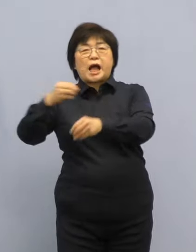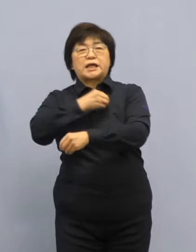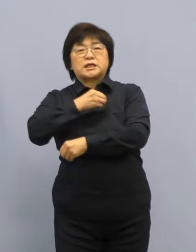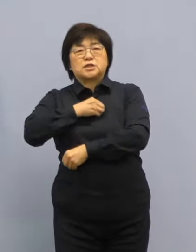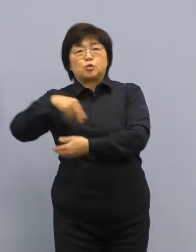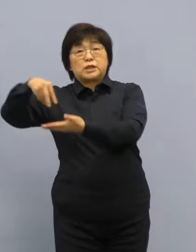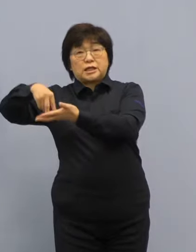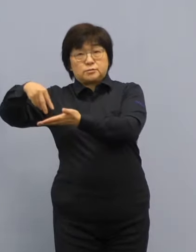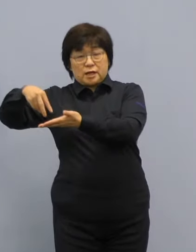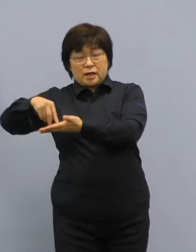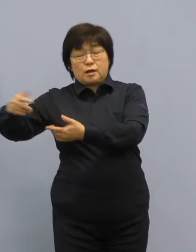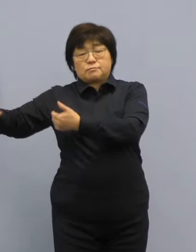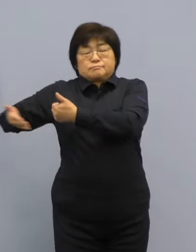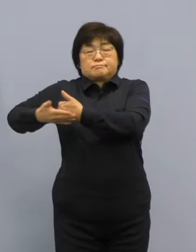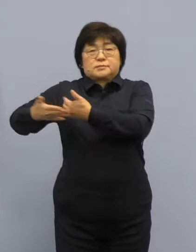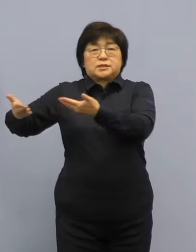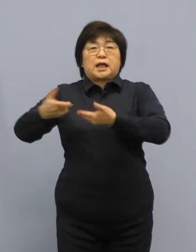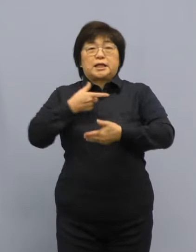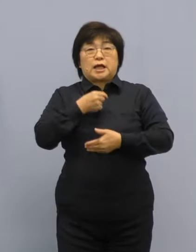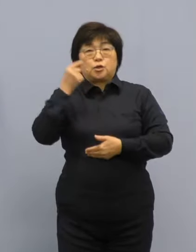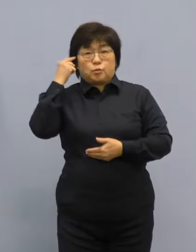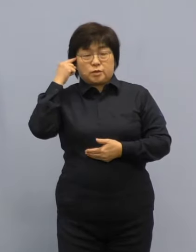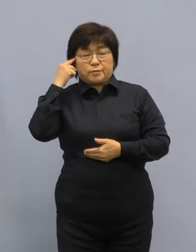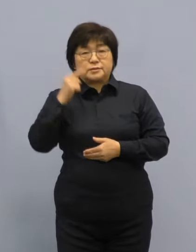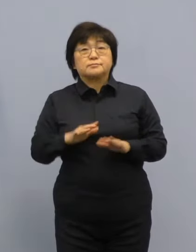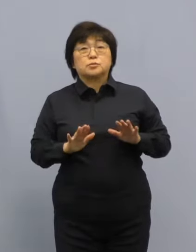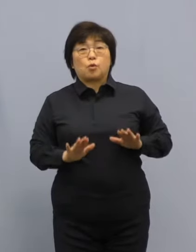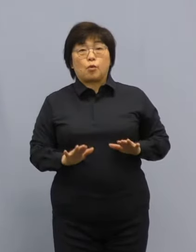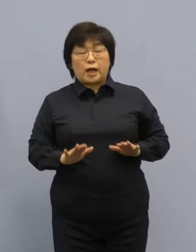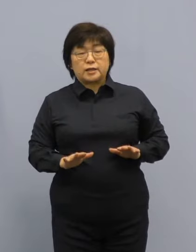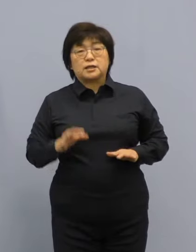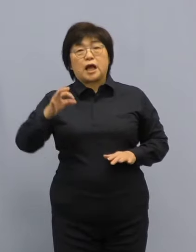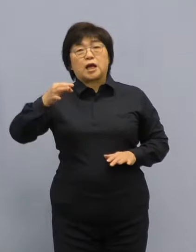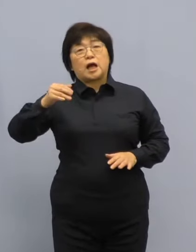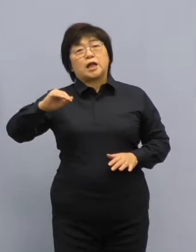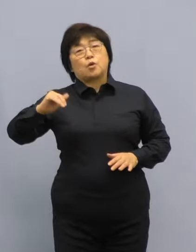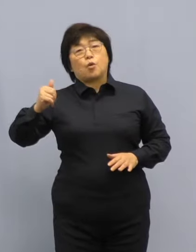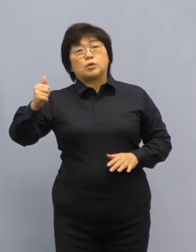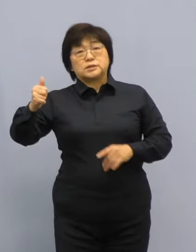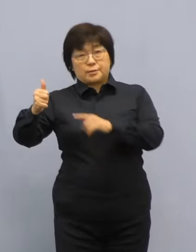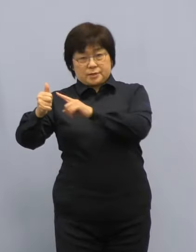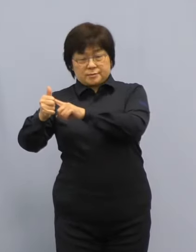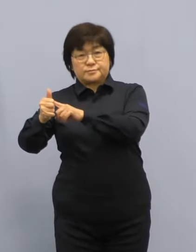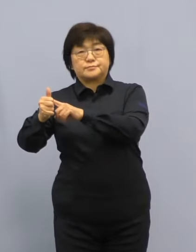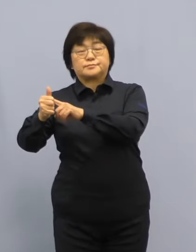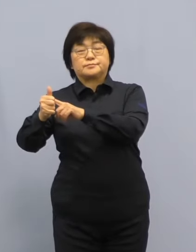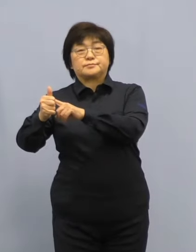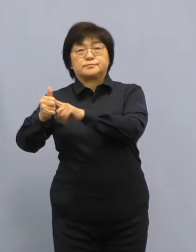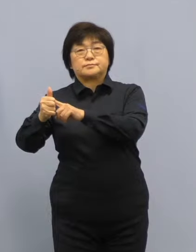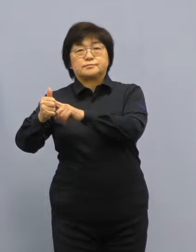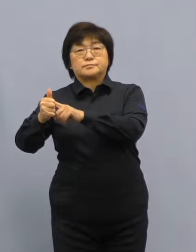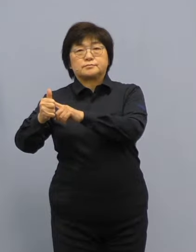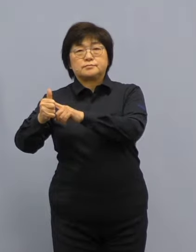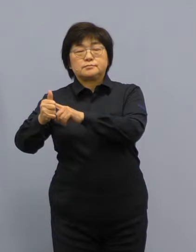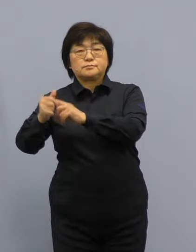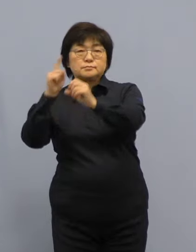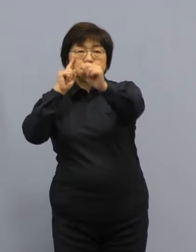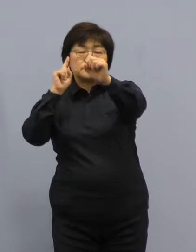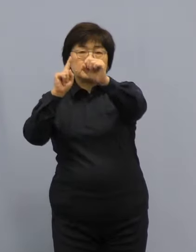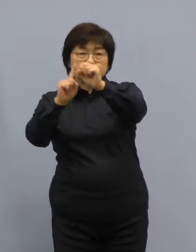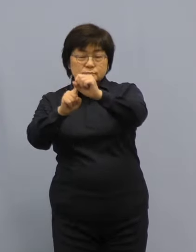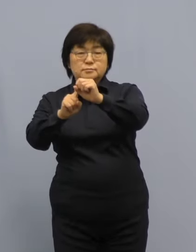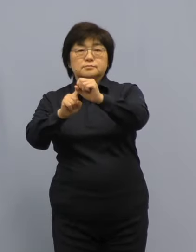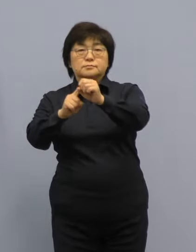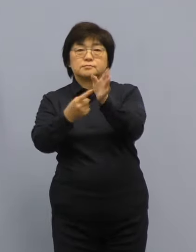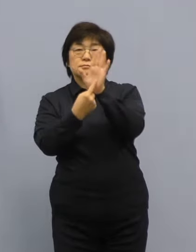ただければと考えています。で今回ですけれども金子洋三様が目指されると